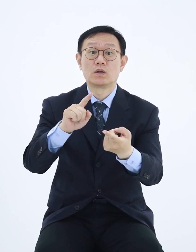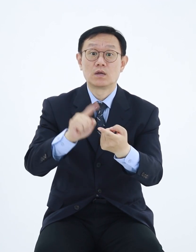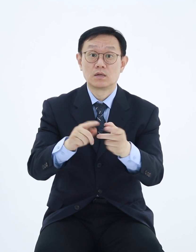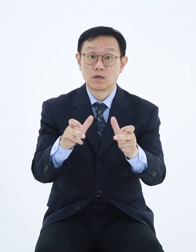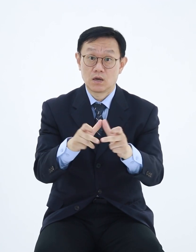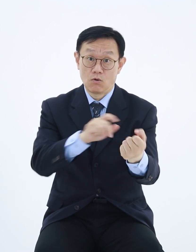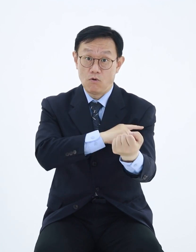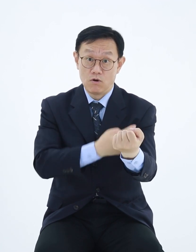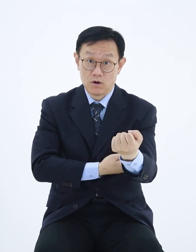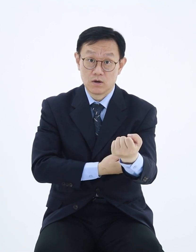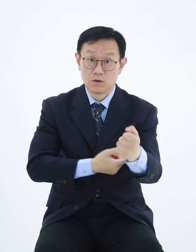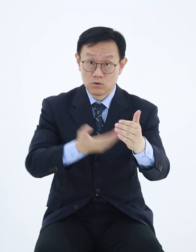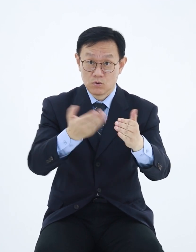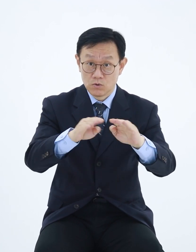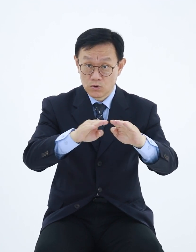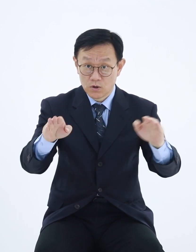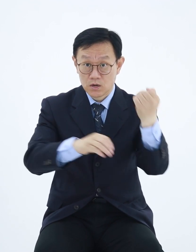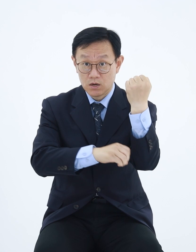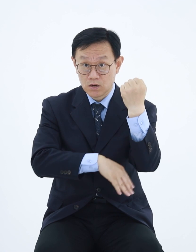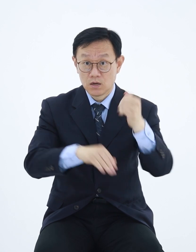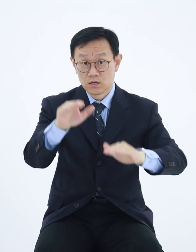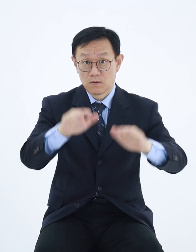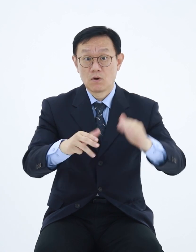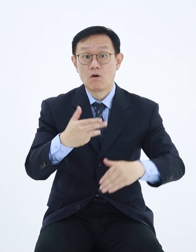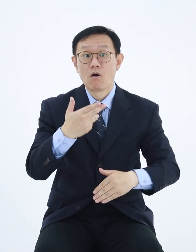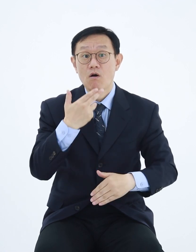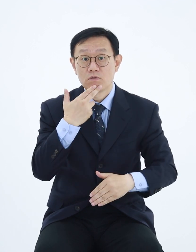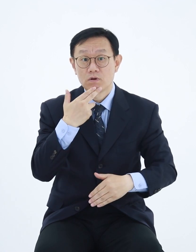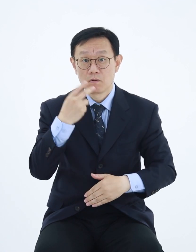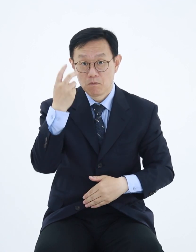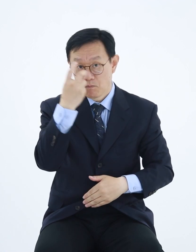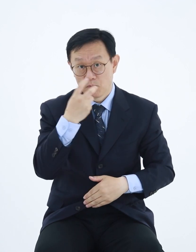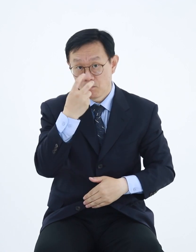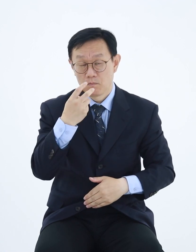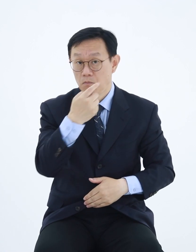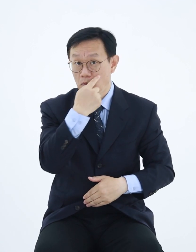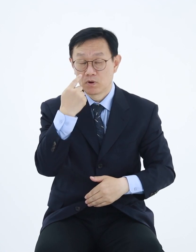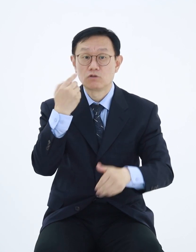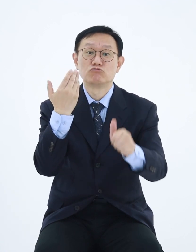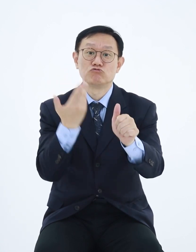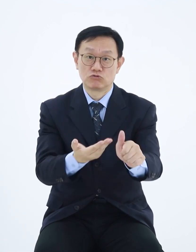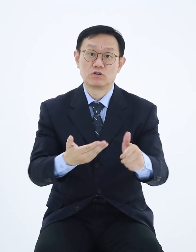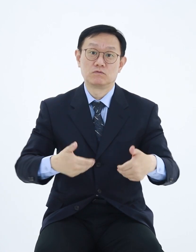장애인의 권리를 균등한 기회의 기초에 차별 없이 실현하고 보장하는 것이 중요합니다.